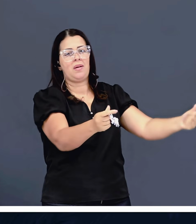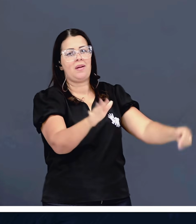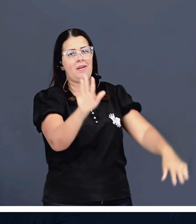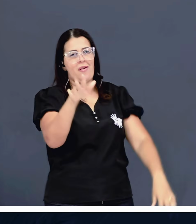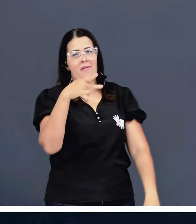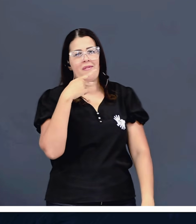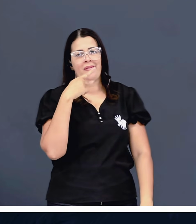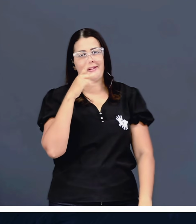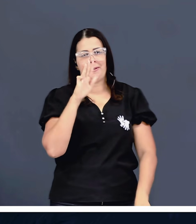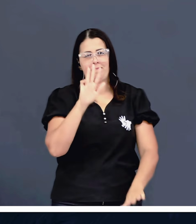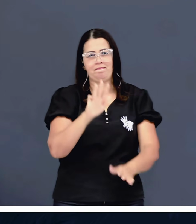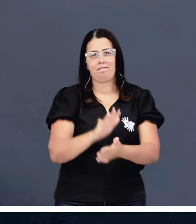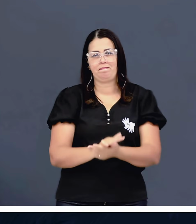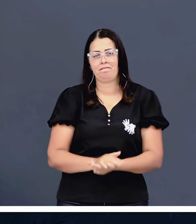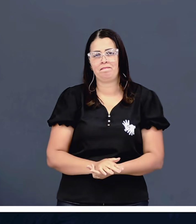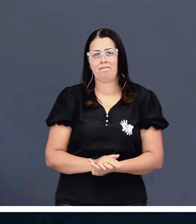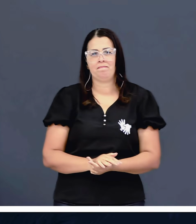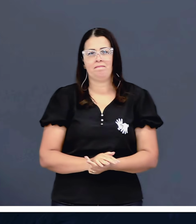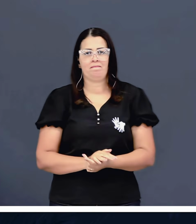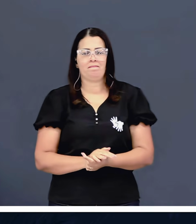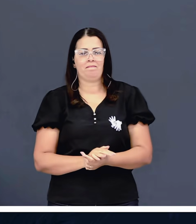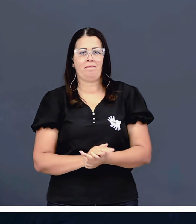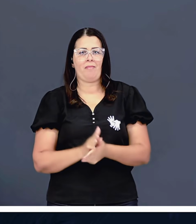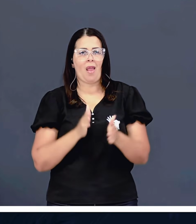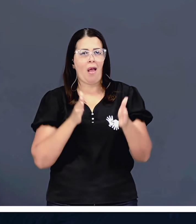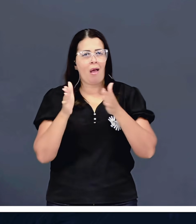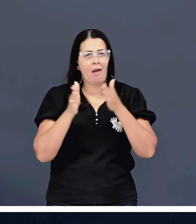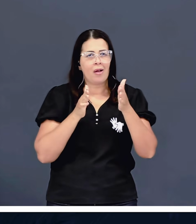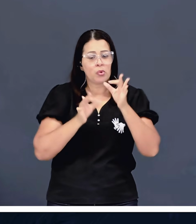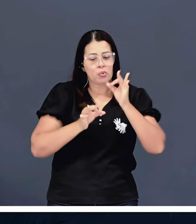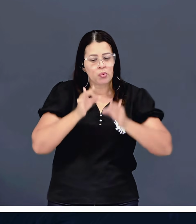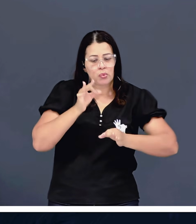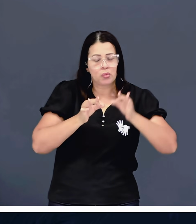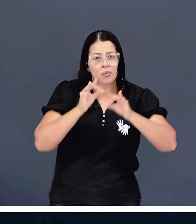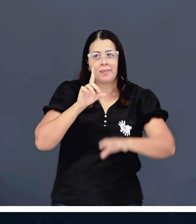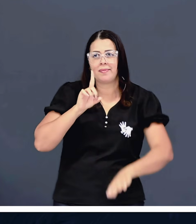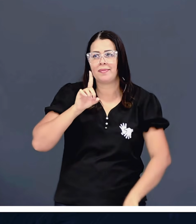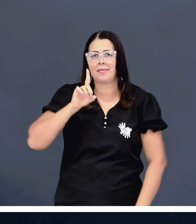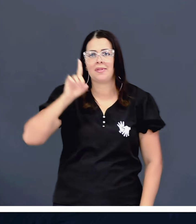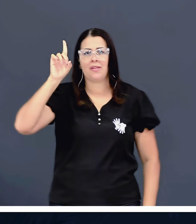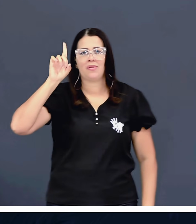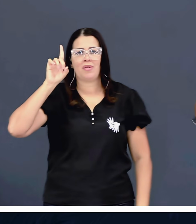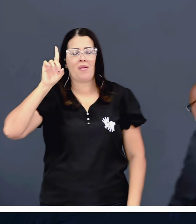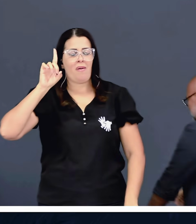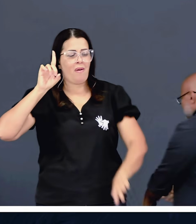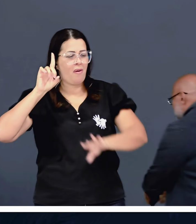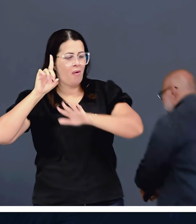coisa. A primeira fase do julgamento de Deus é a exposição.